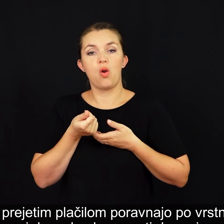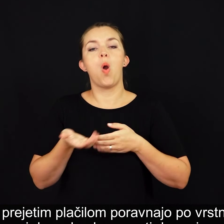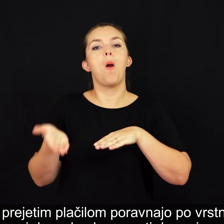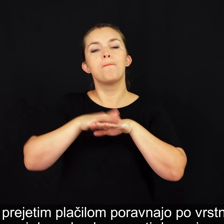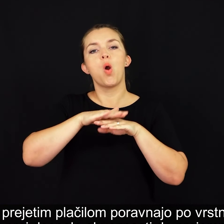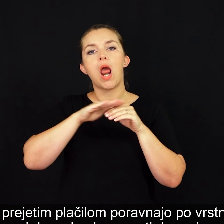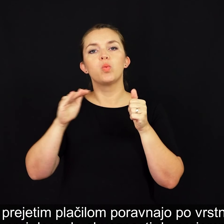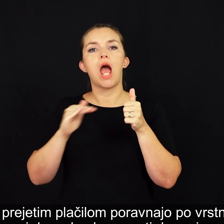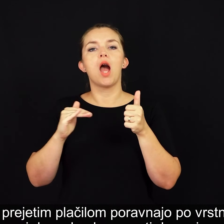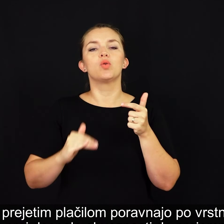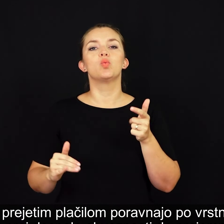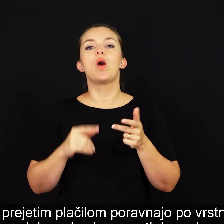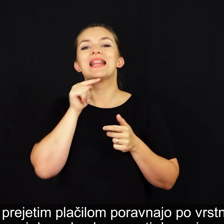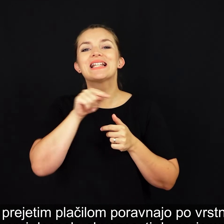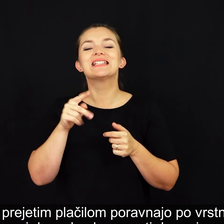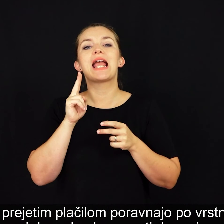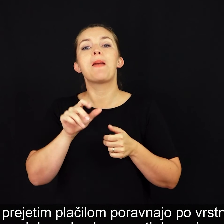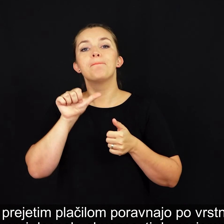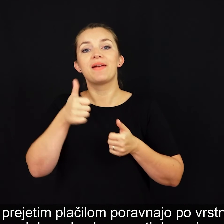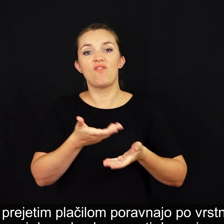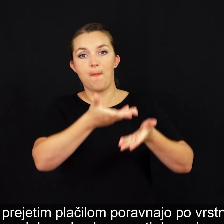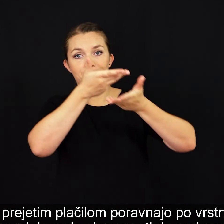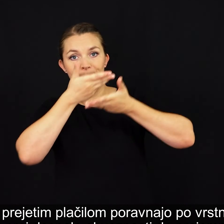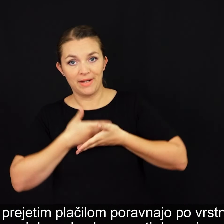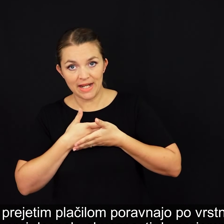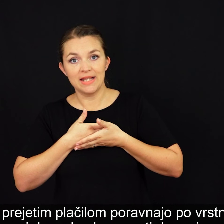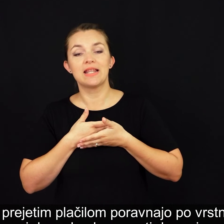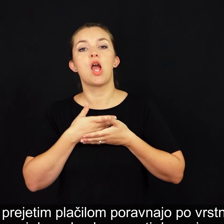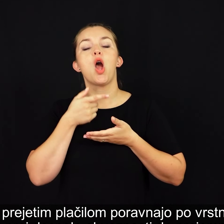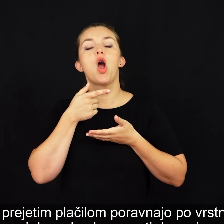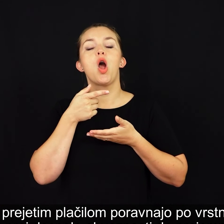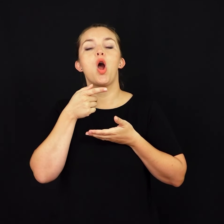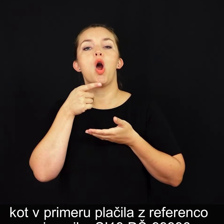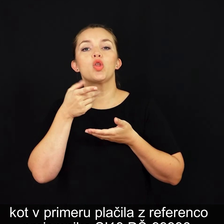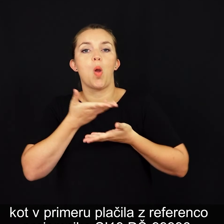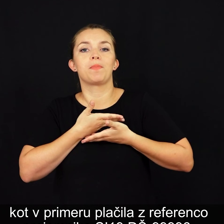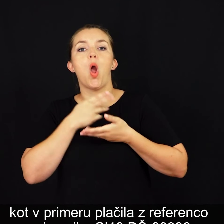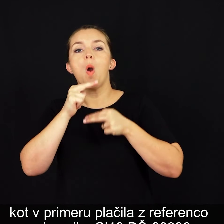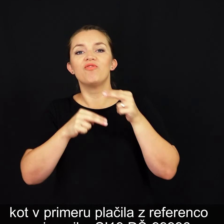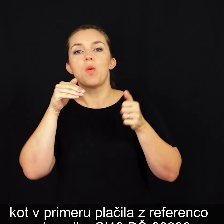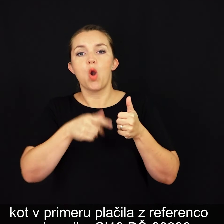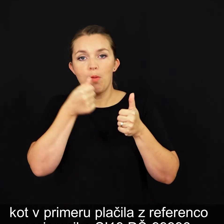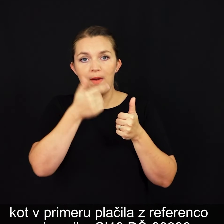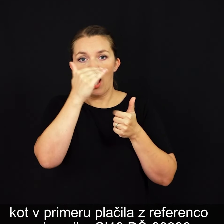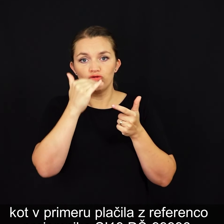po vrstnem redu prej dospele obveznosti do prejemnika kot v primeru plačila z